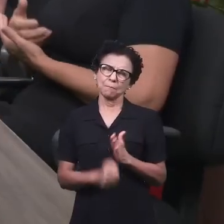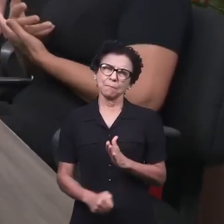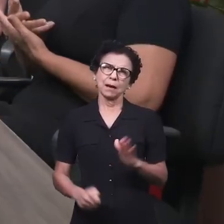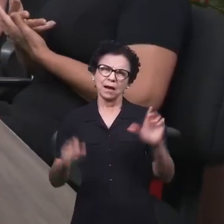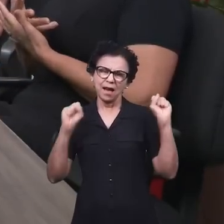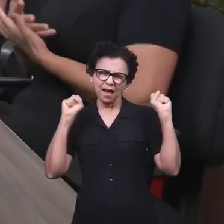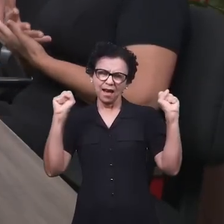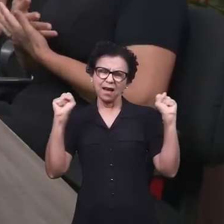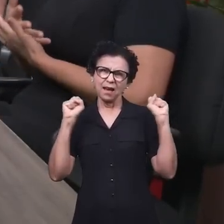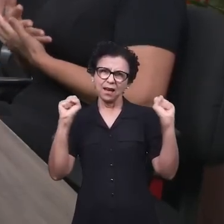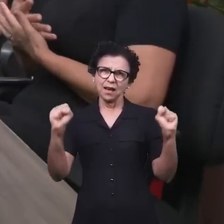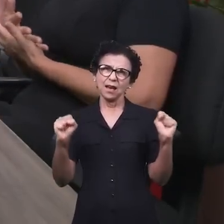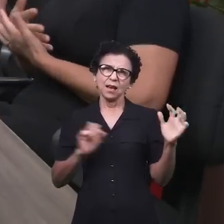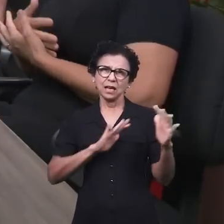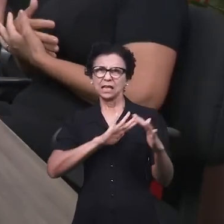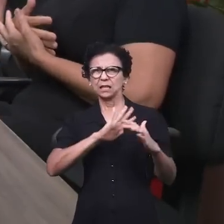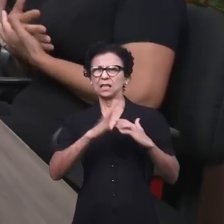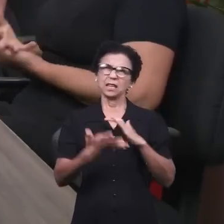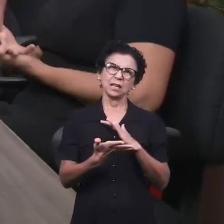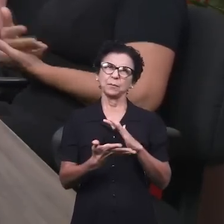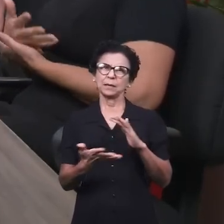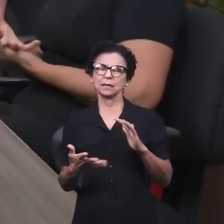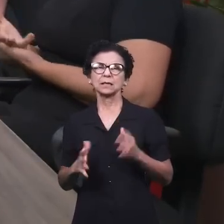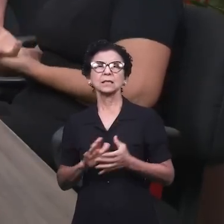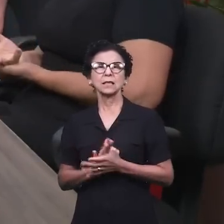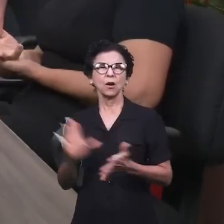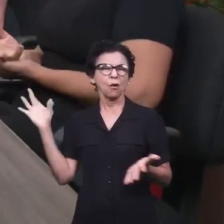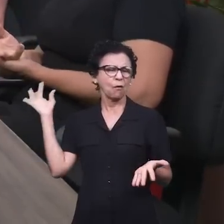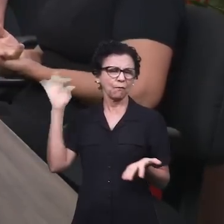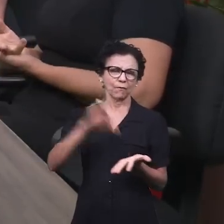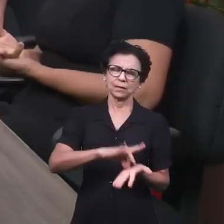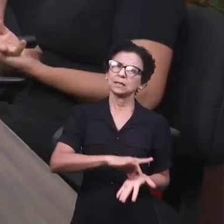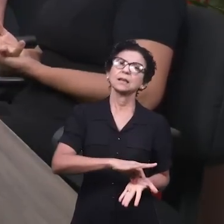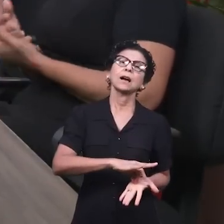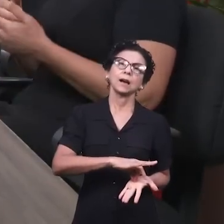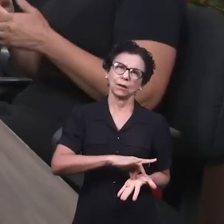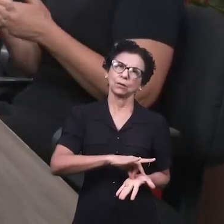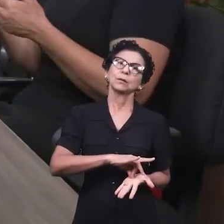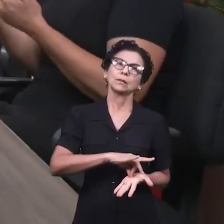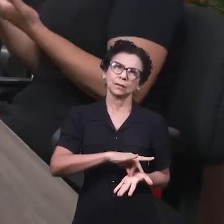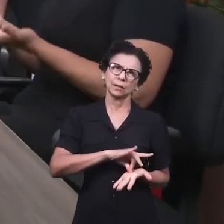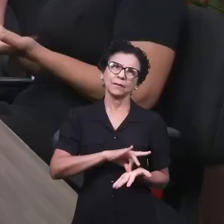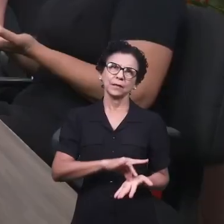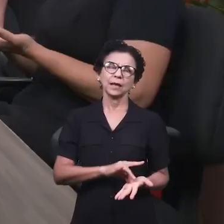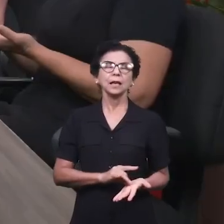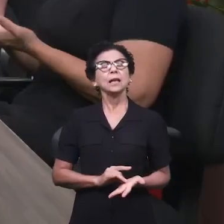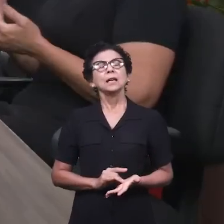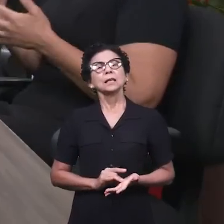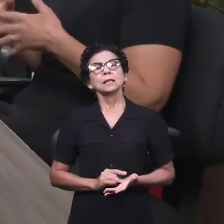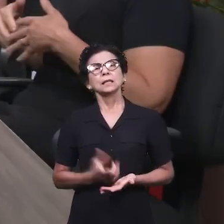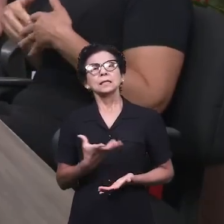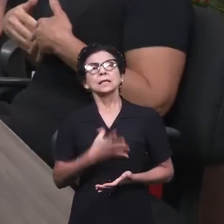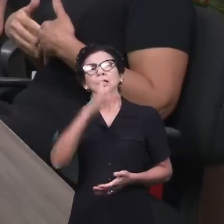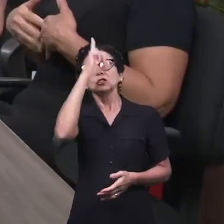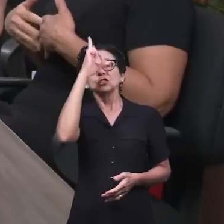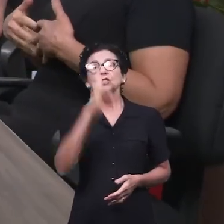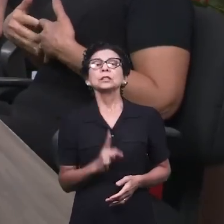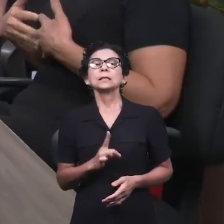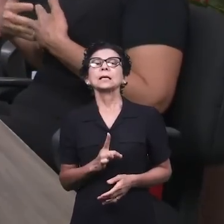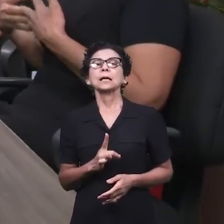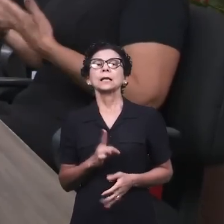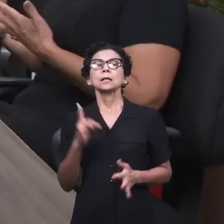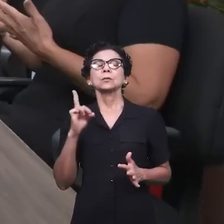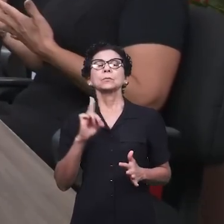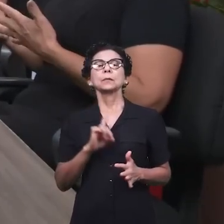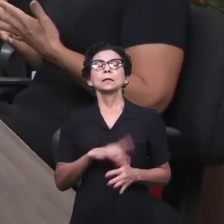mesmo que a Libras fosse oficial, uma língua oficial, né? Que desse esse direito para que os surdos voltassem